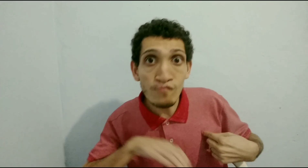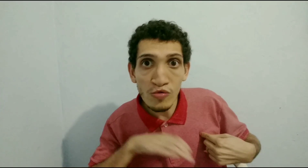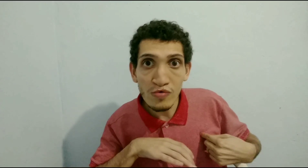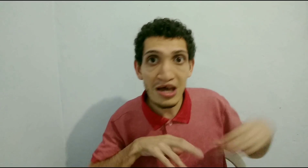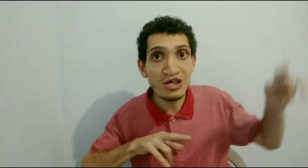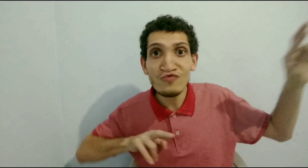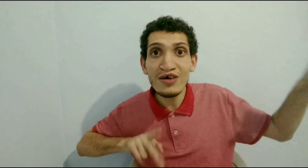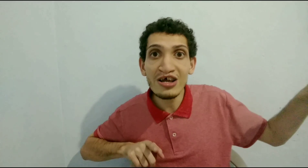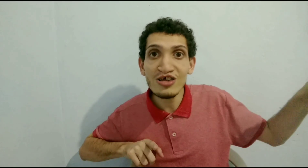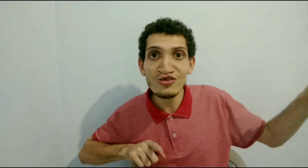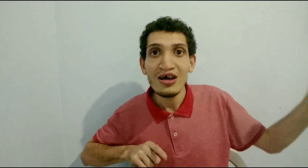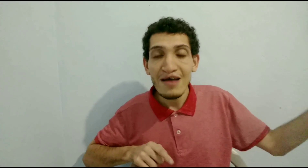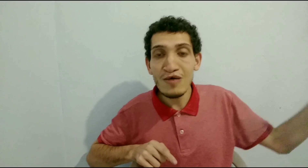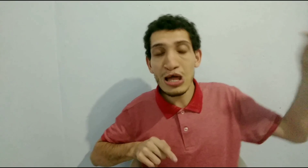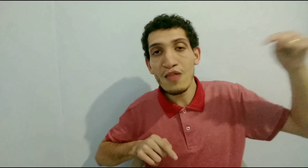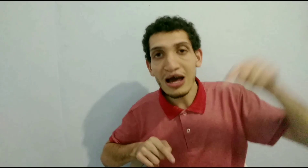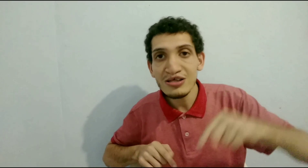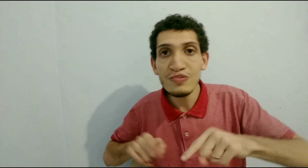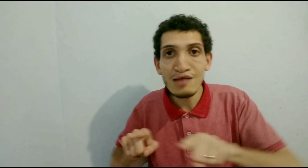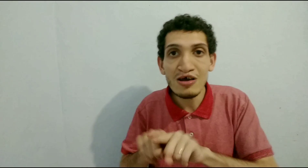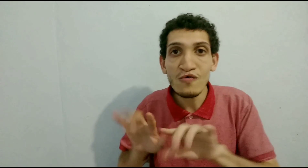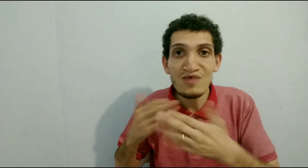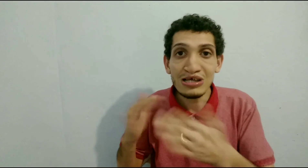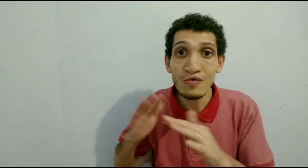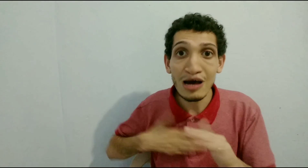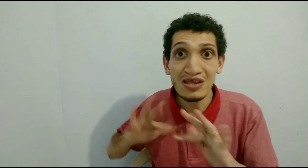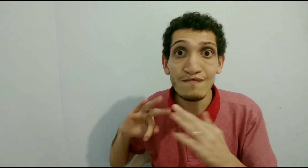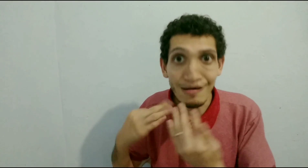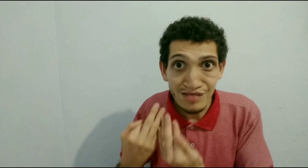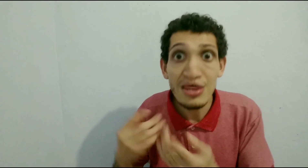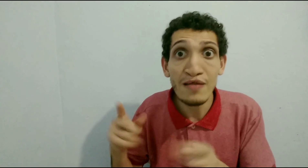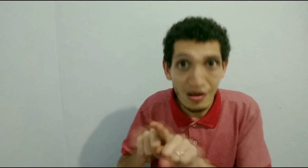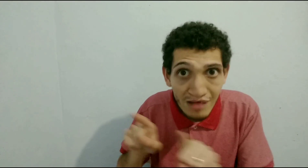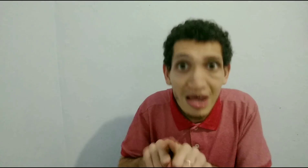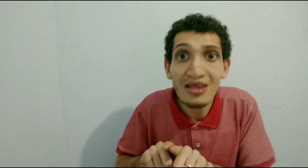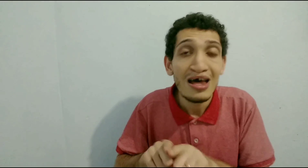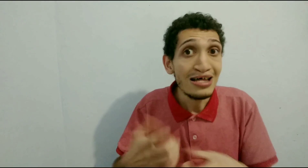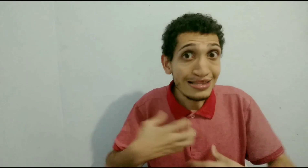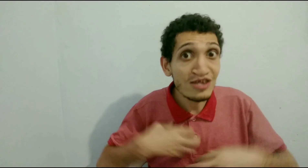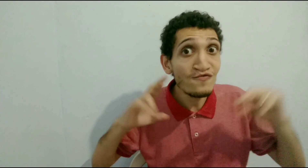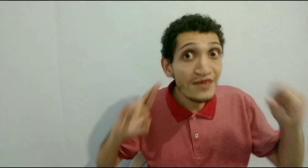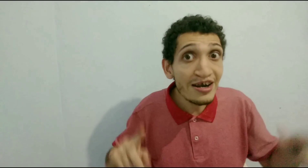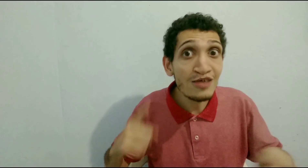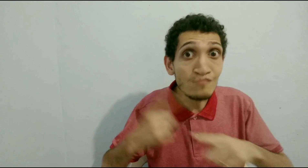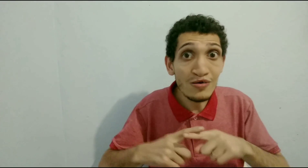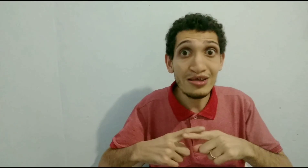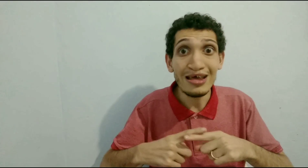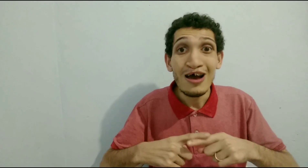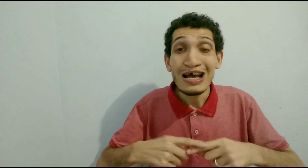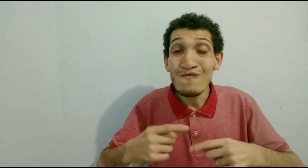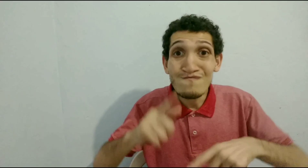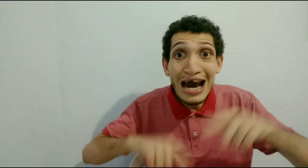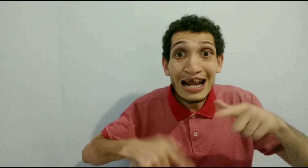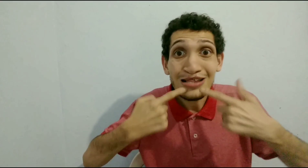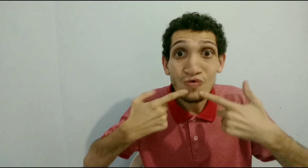português diferente. quando ela tá aqui também, conhecendo a minha família também, sempre terei, porque variação